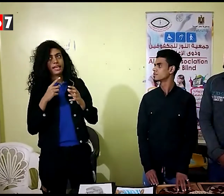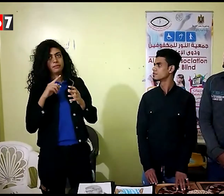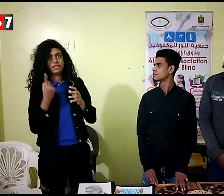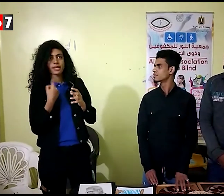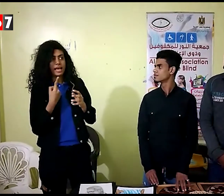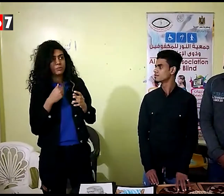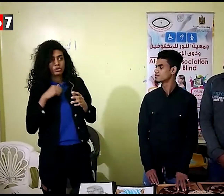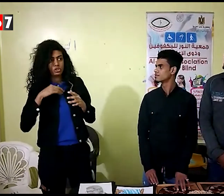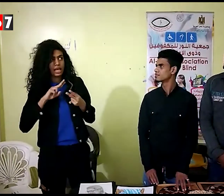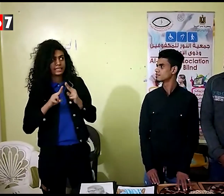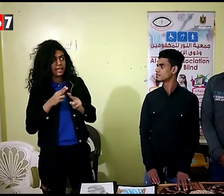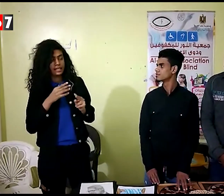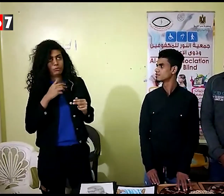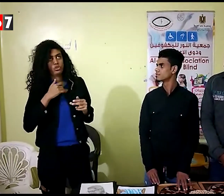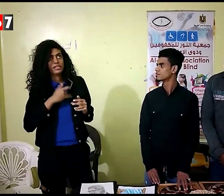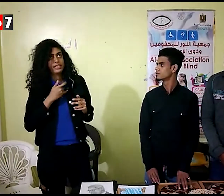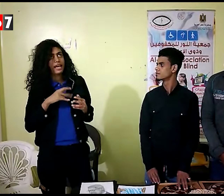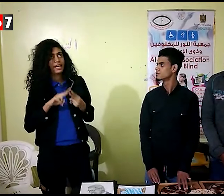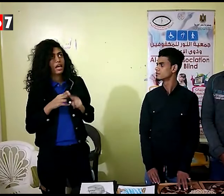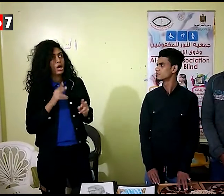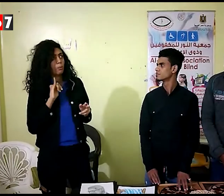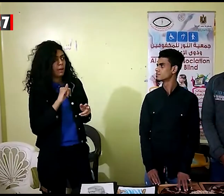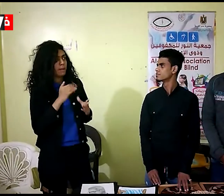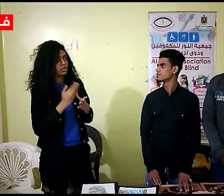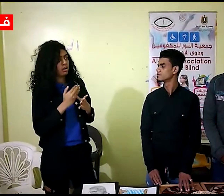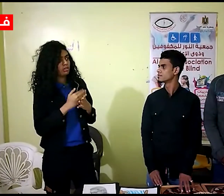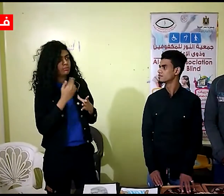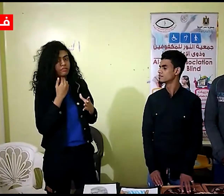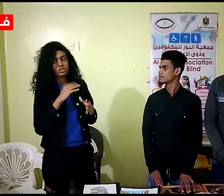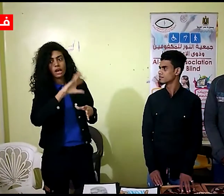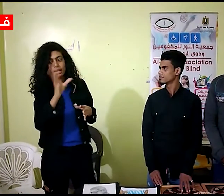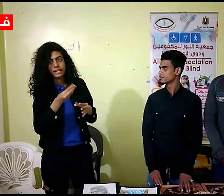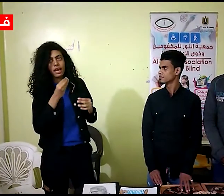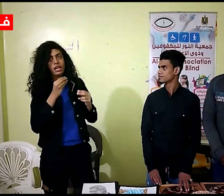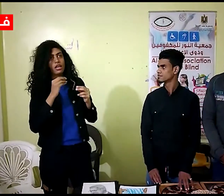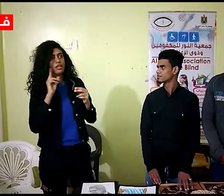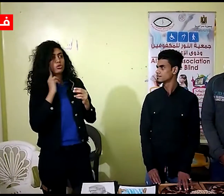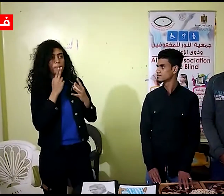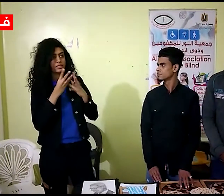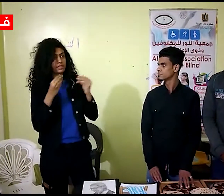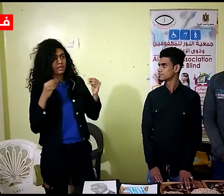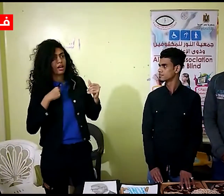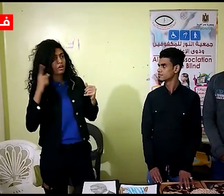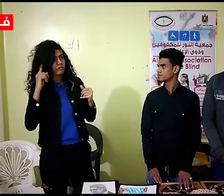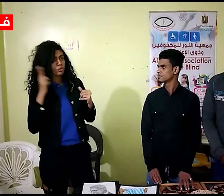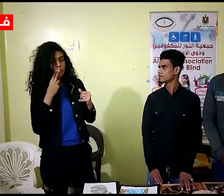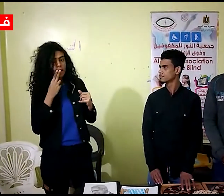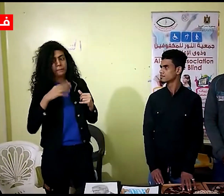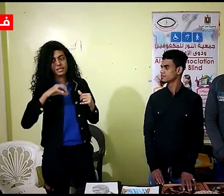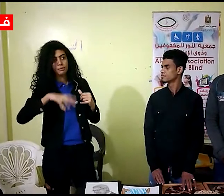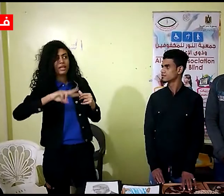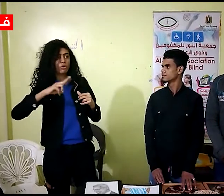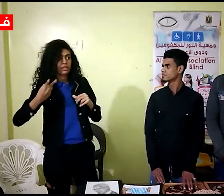معاهم. طيب عددهم يعني كام بالظبط؟ الجامعه سنه اولى السنه دي 4،